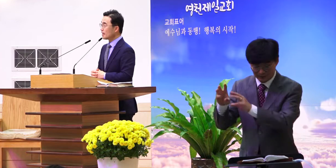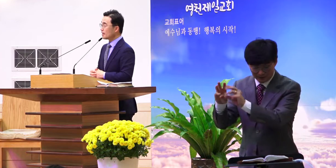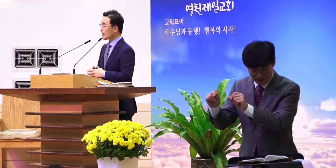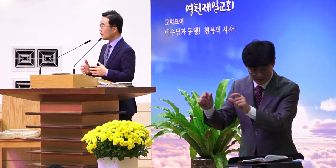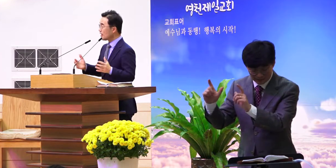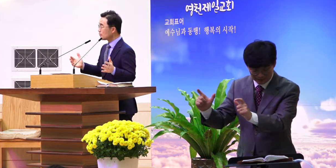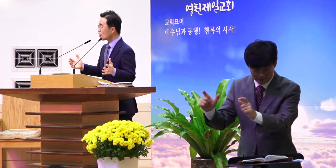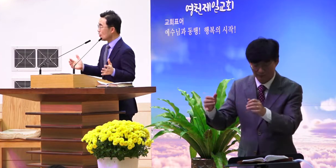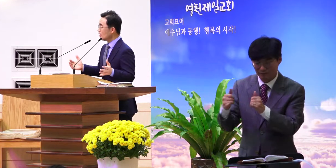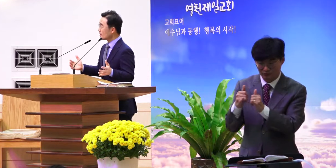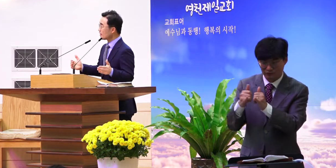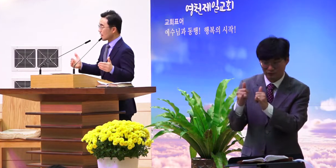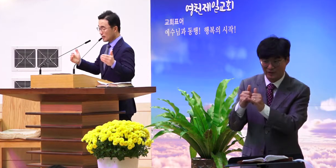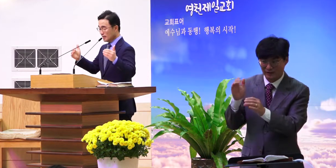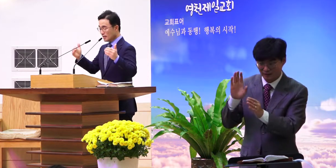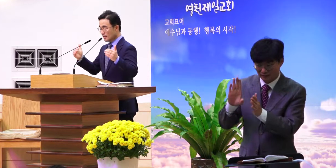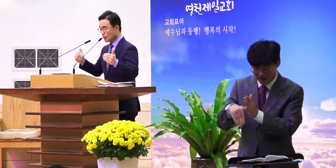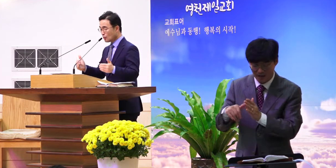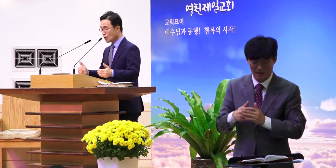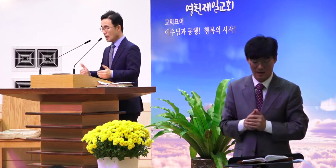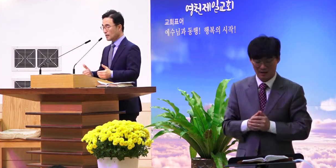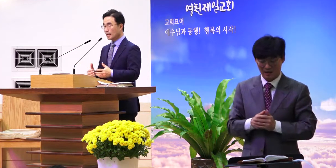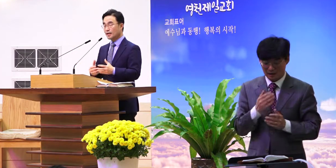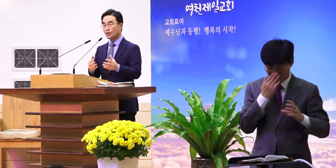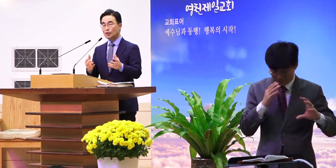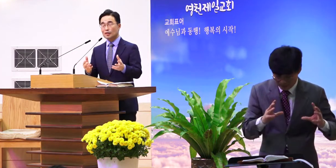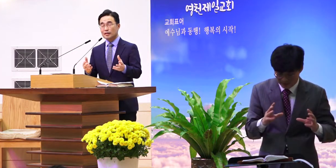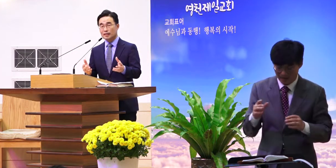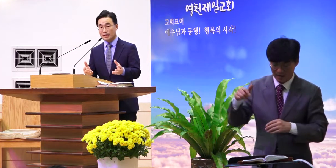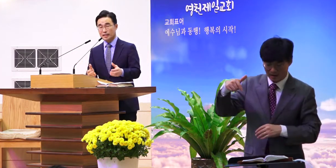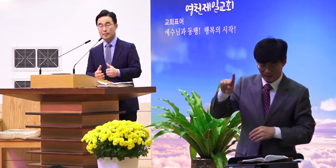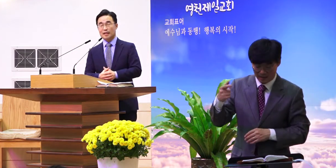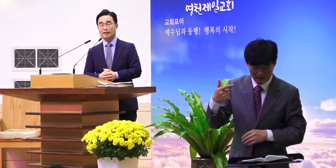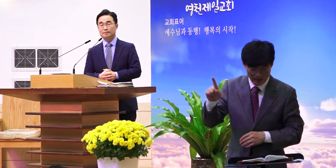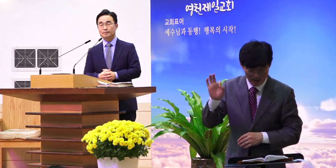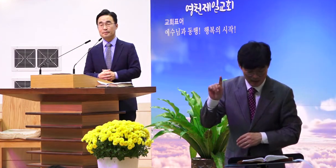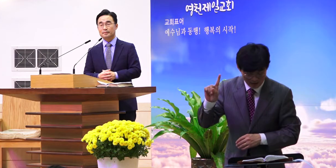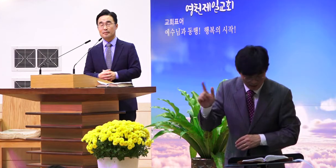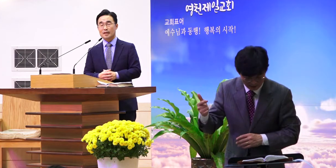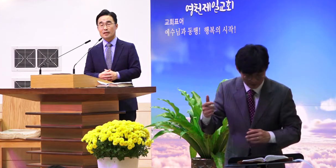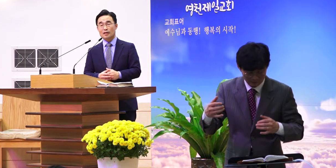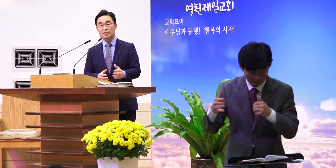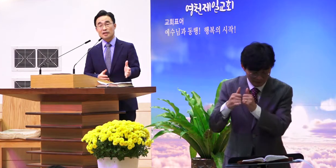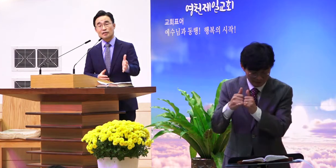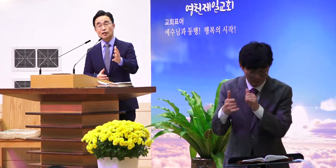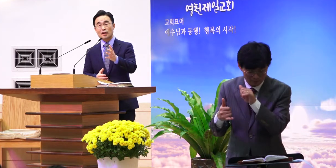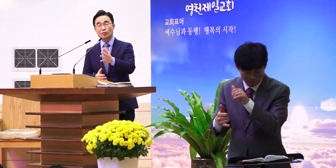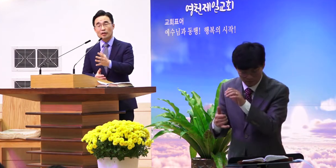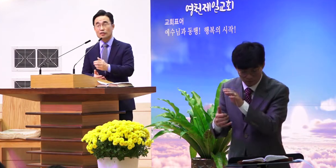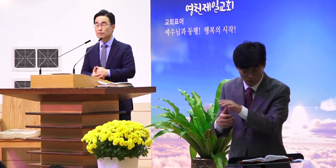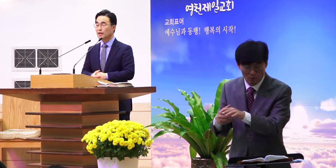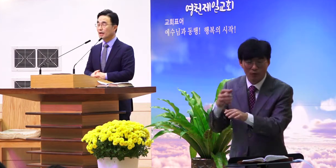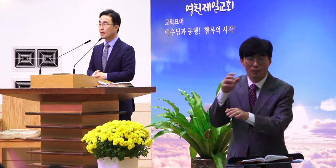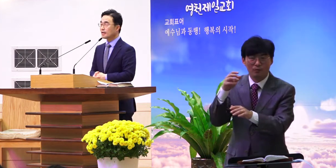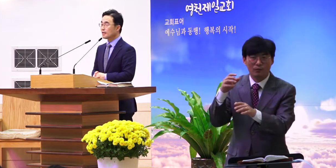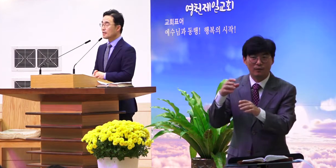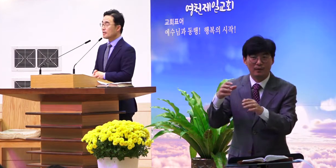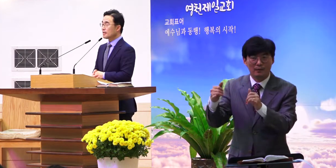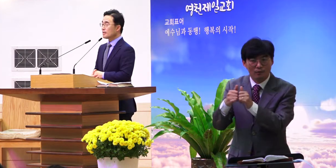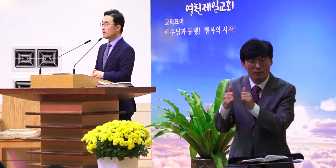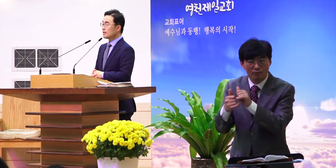정복합니다. 하나님의 이름으로 그 땅을 정복합니다. 그리고 다스립니다. 여러분 신약 성경에 오면